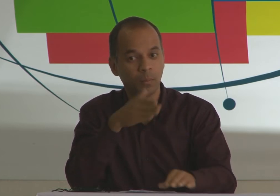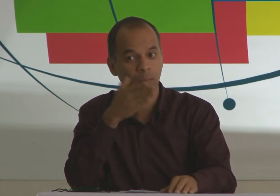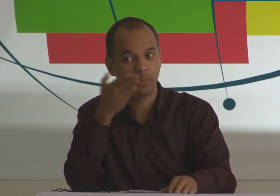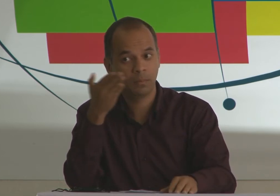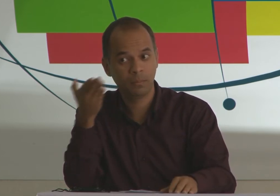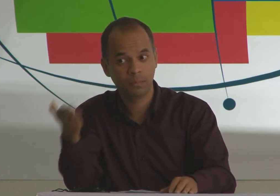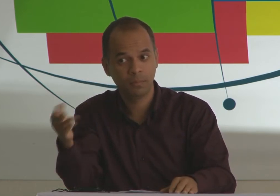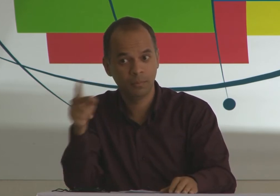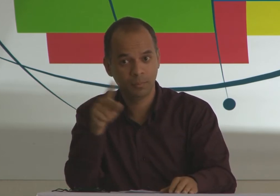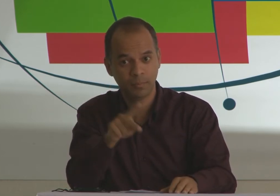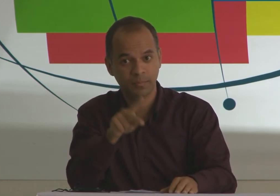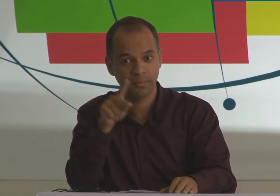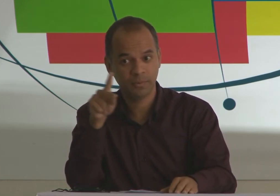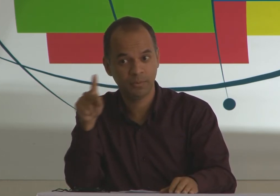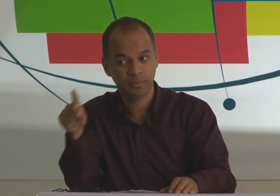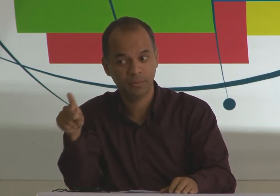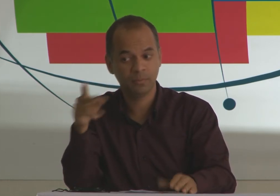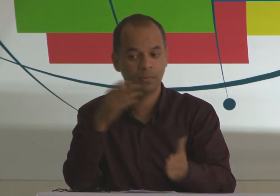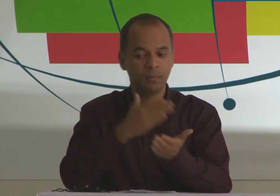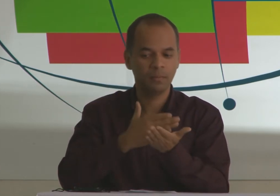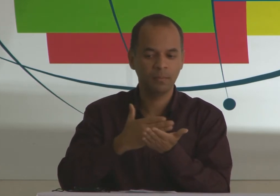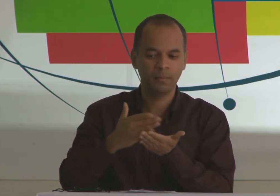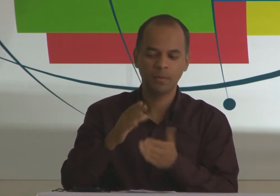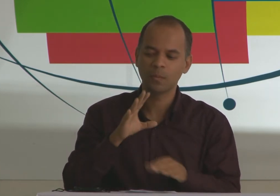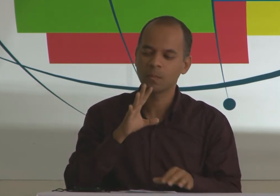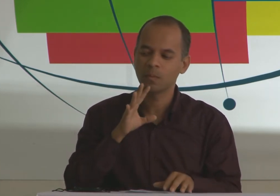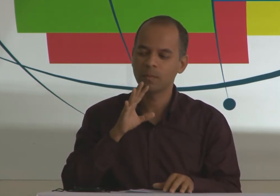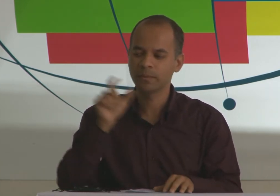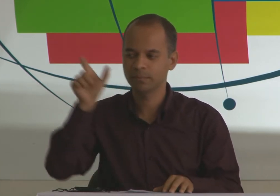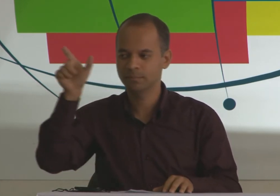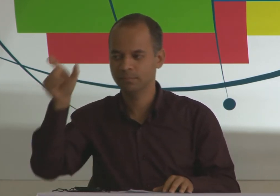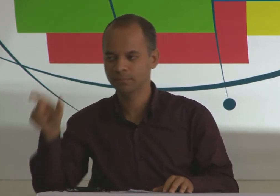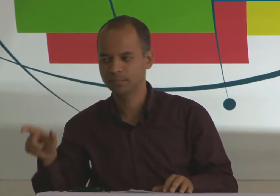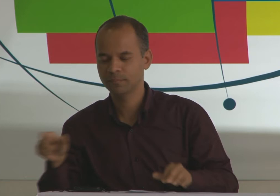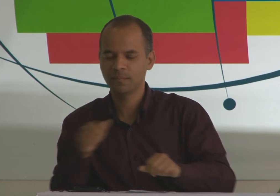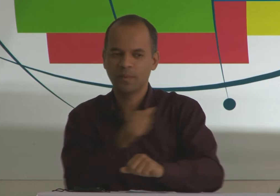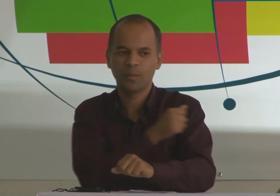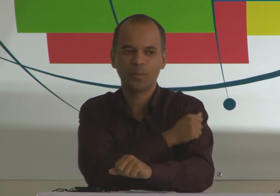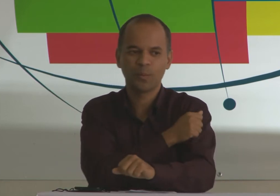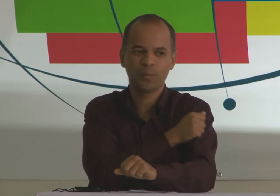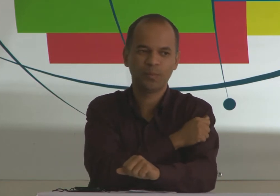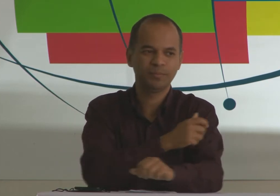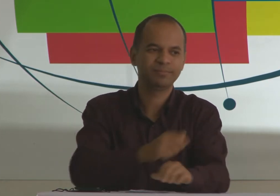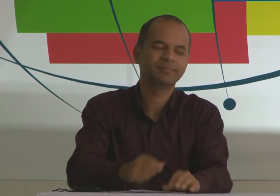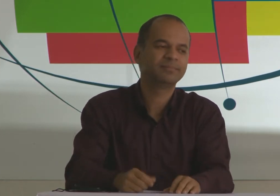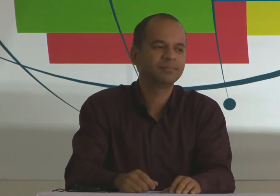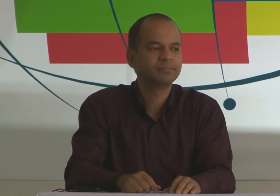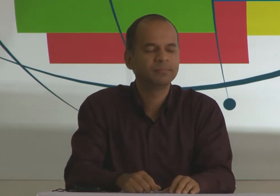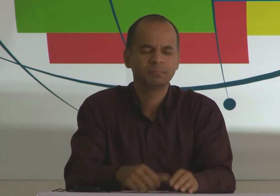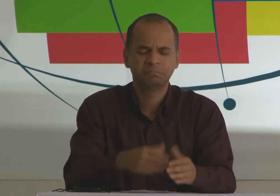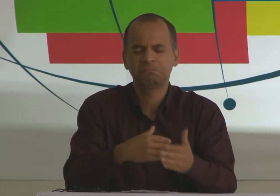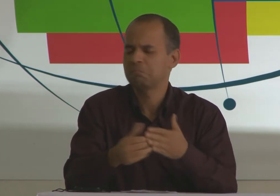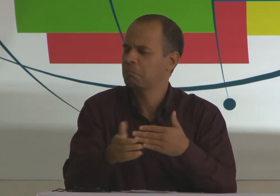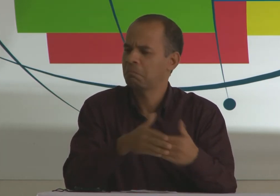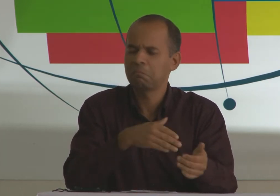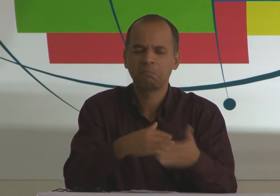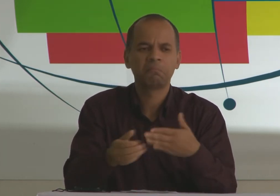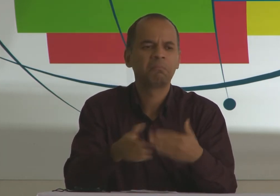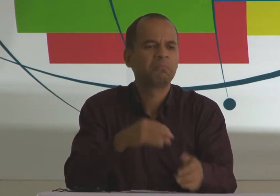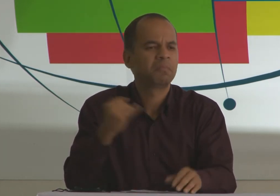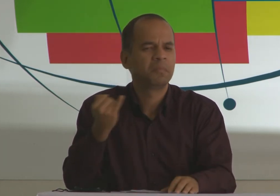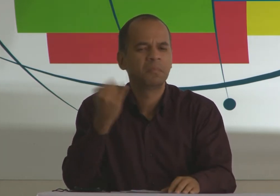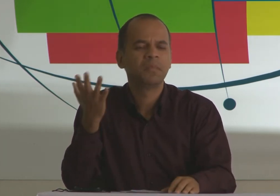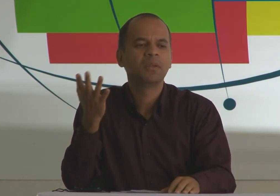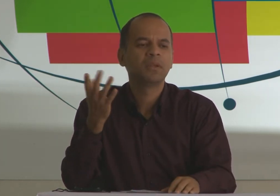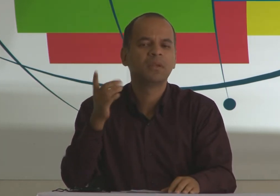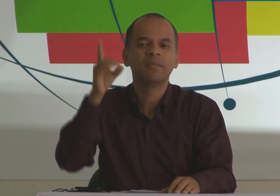que a inclusão, ela começa a partir da atitude de cada um de vocês. A partir do momento que vocês se colocam na posição de aluno para